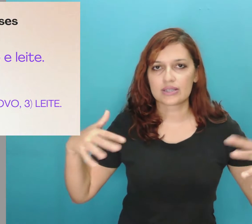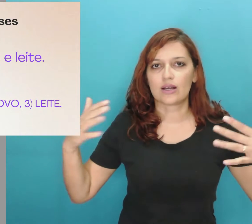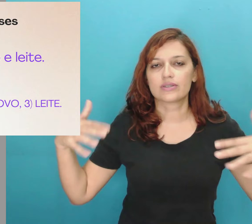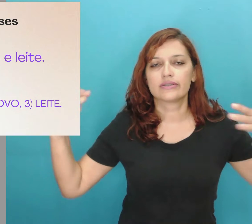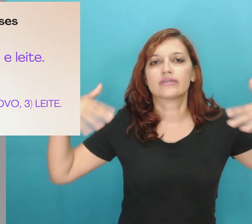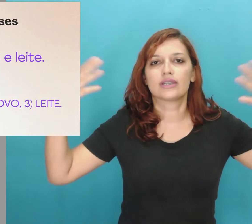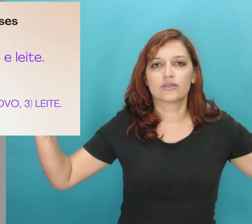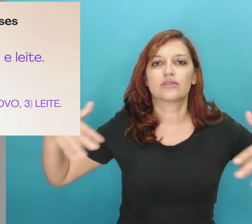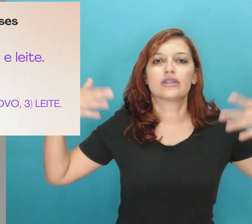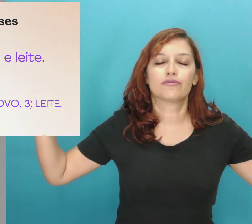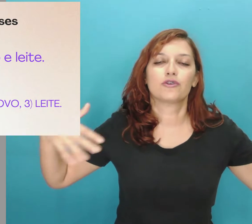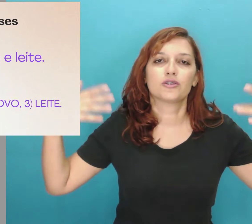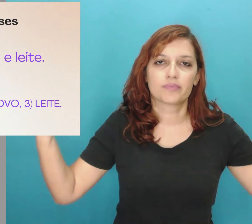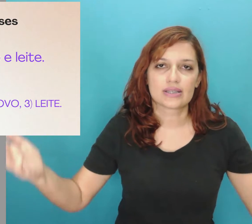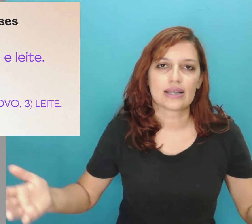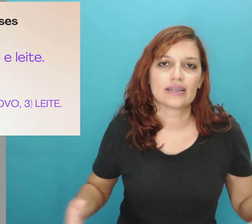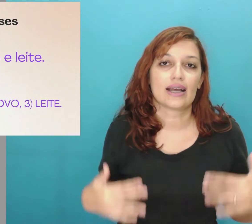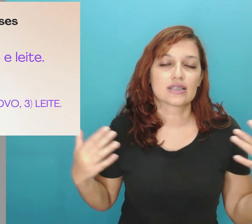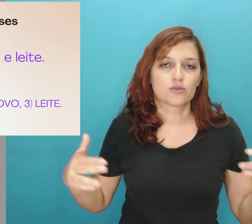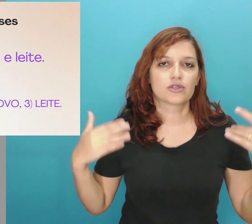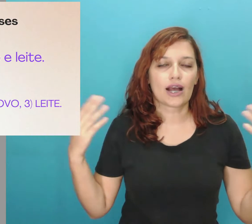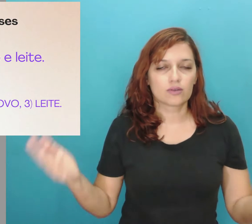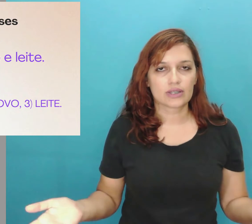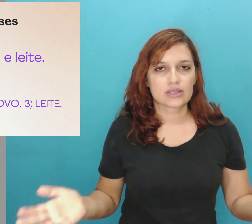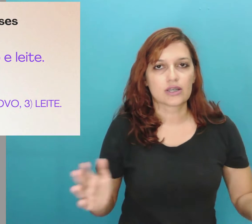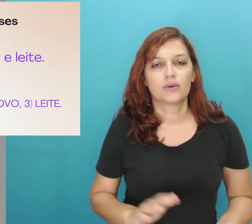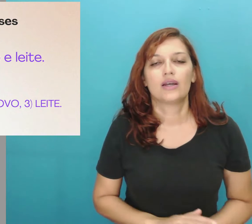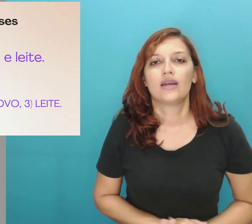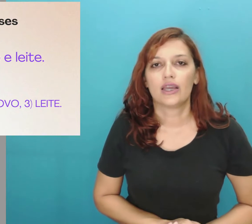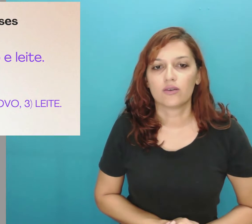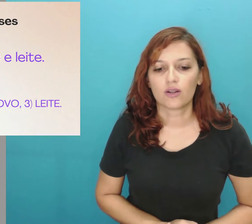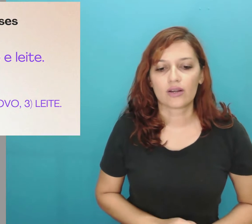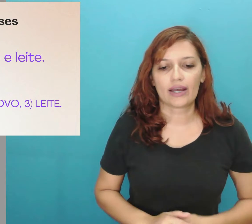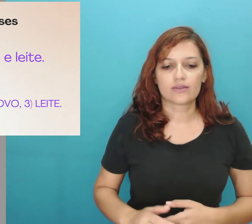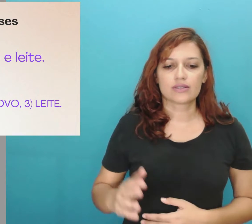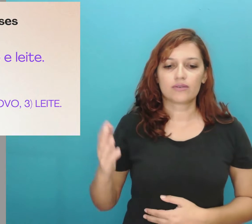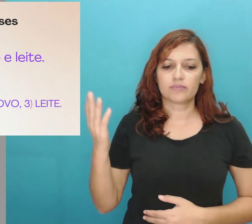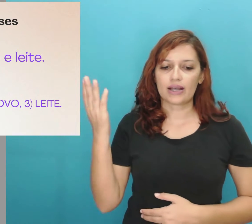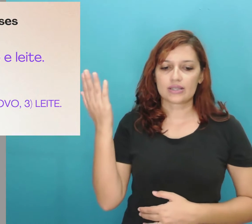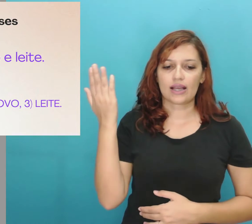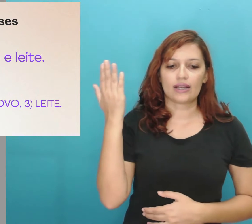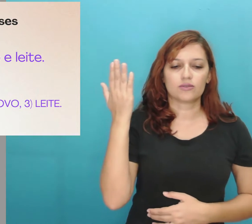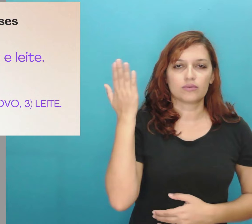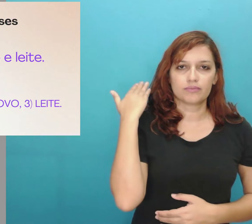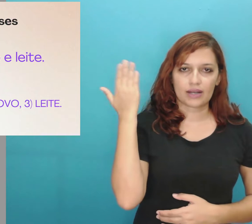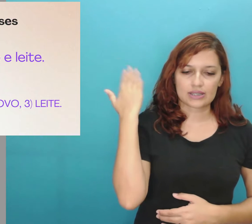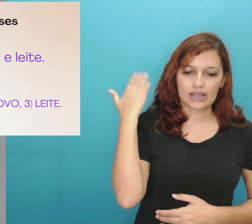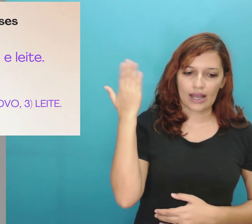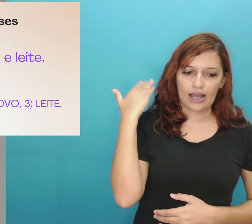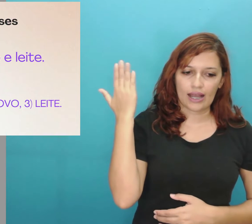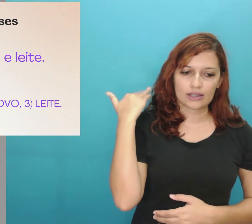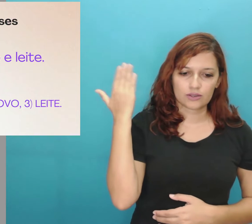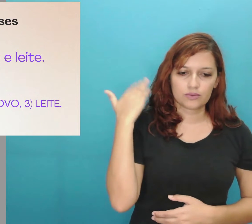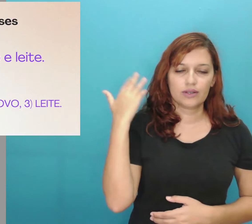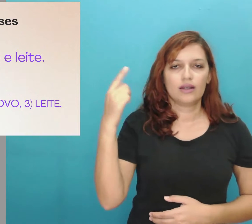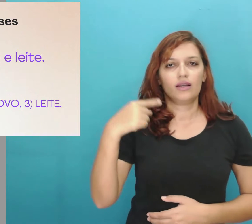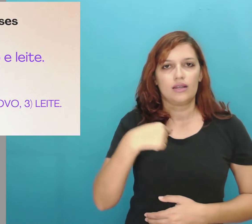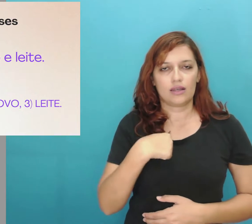o sentido de que foi no passado, que a ação já aconteceu, eu colocaria o sinal de passado. Ó. Passado,